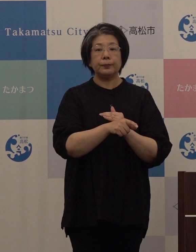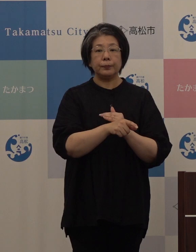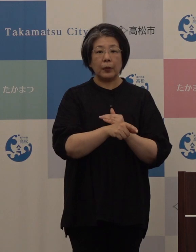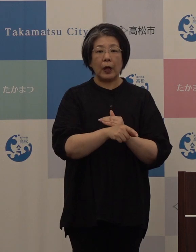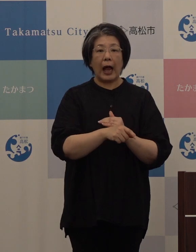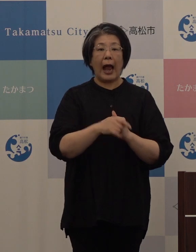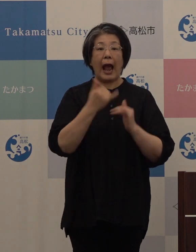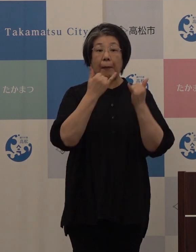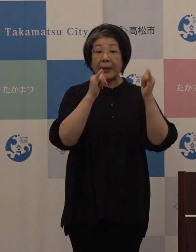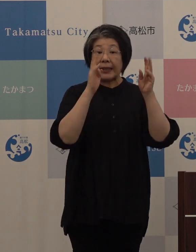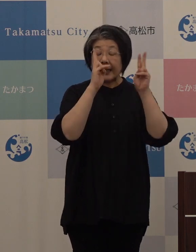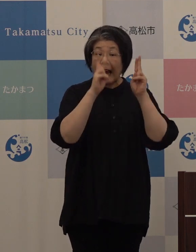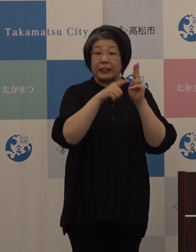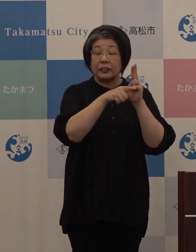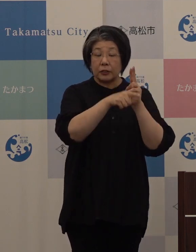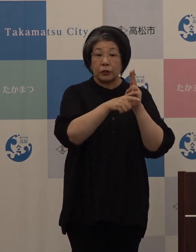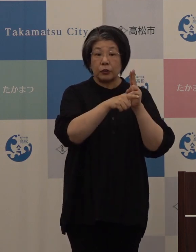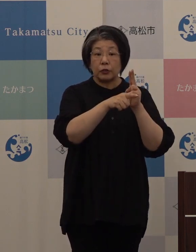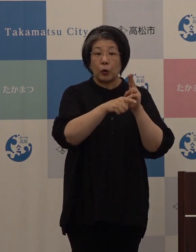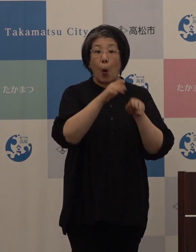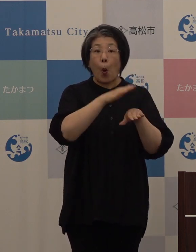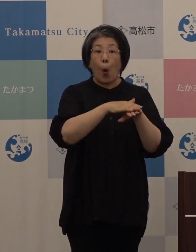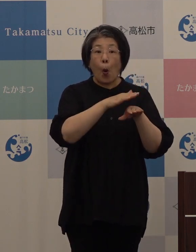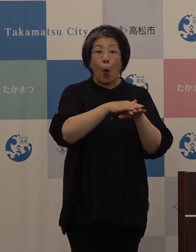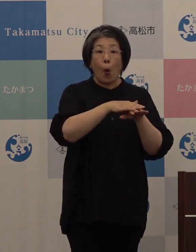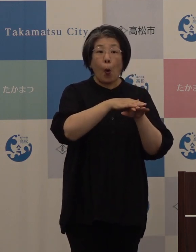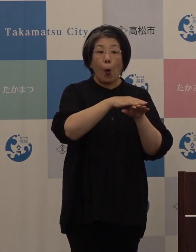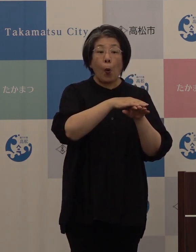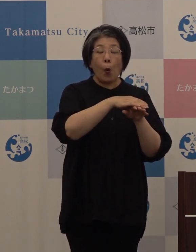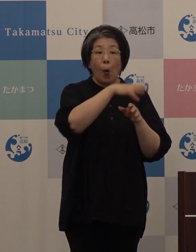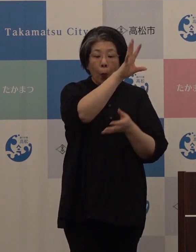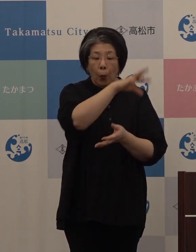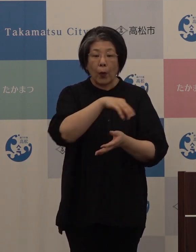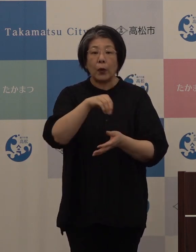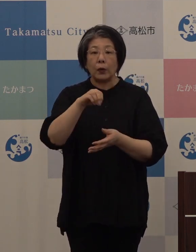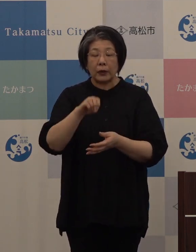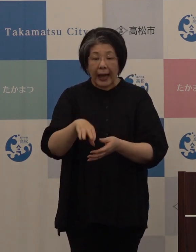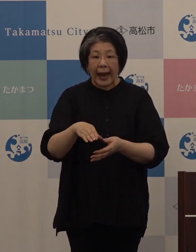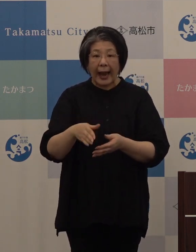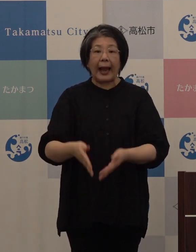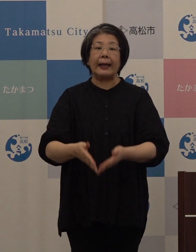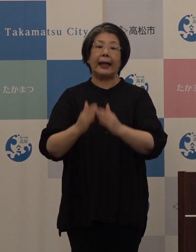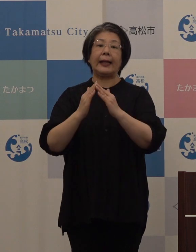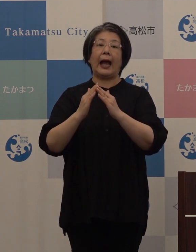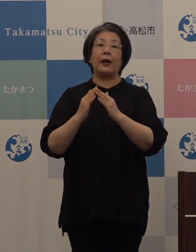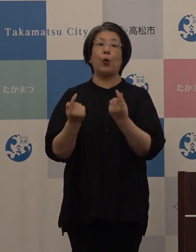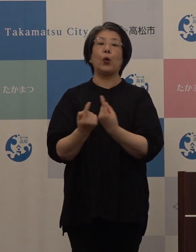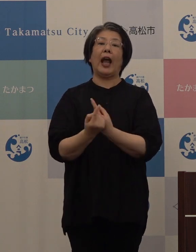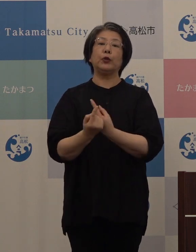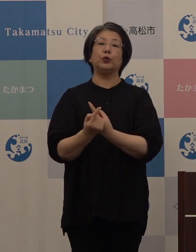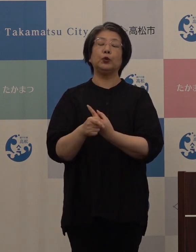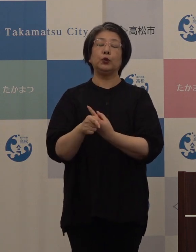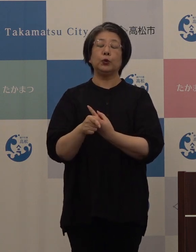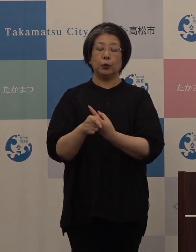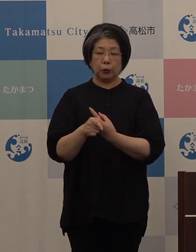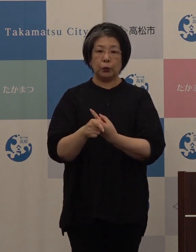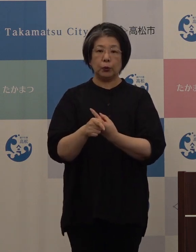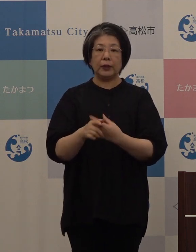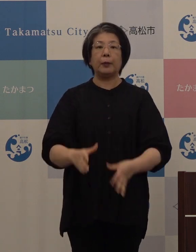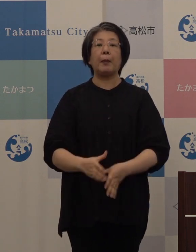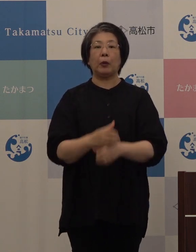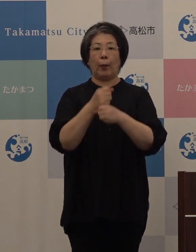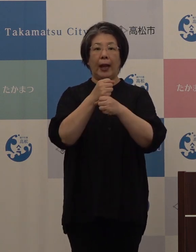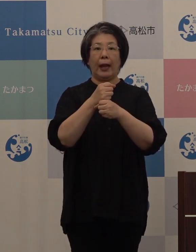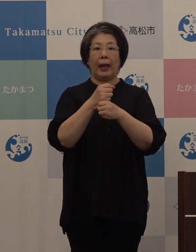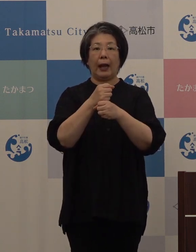民間の活力の手法を使って建て替えをやっていこうというふうな方向で議論まとめさせてい